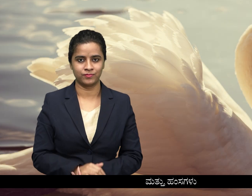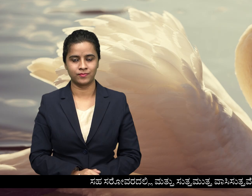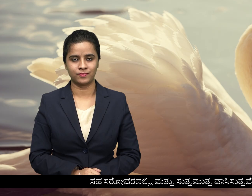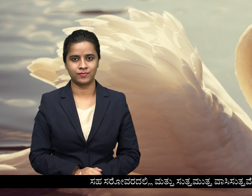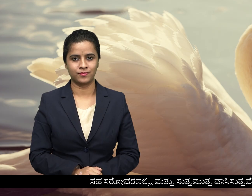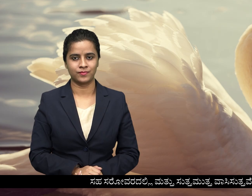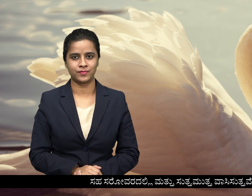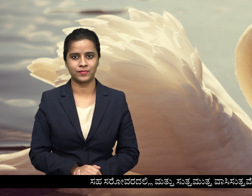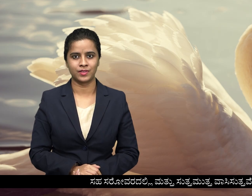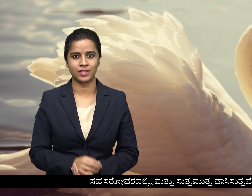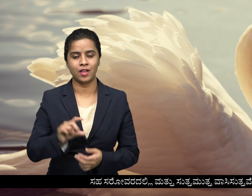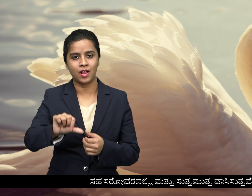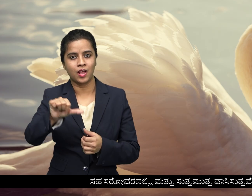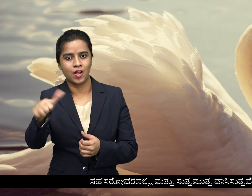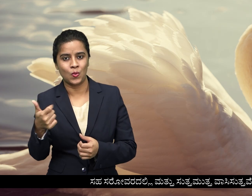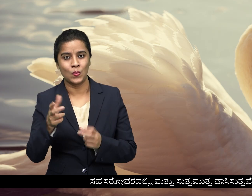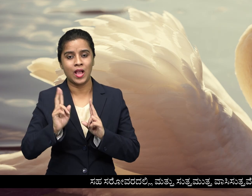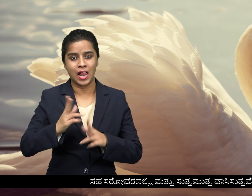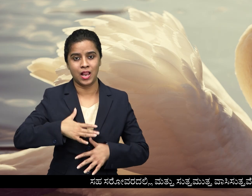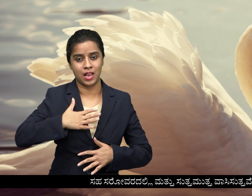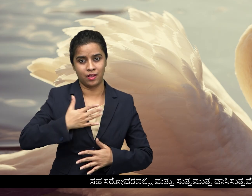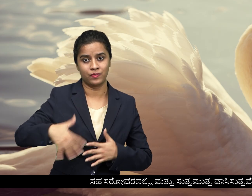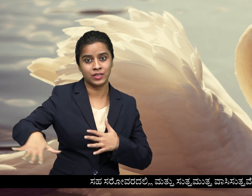ಸಹ ಸರೋವರಗಳಲ್ಲಿ ಸುತ್ತಮುತ್ತ ವಾಸಿಸುತ್ತವೆ.